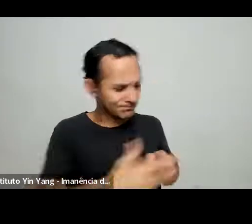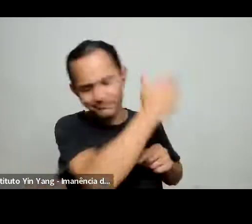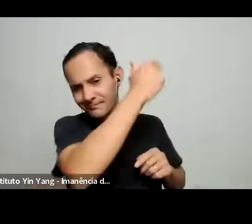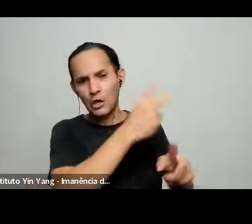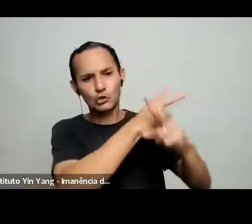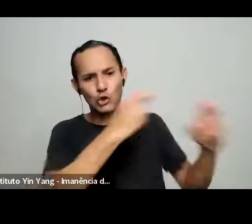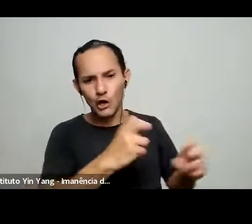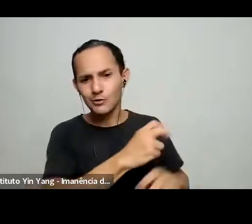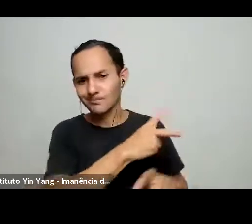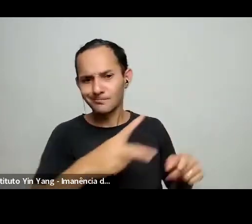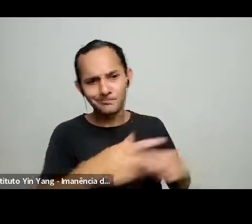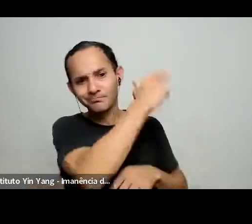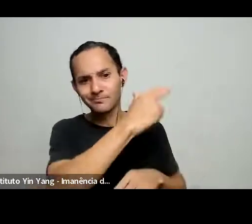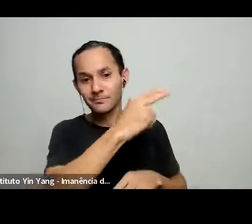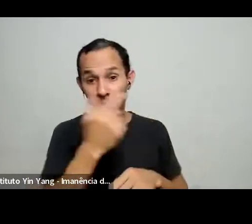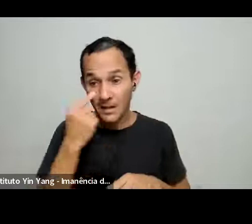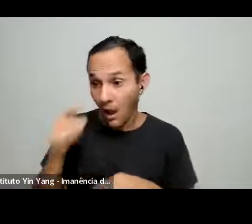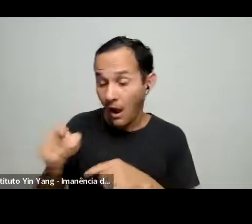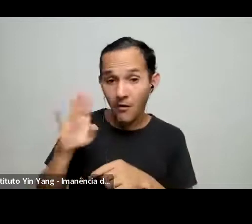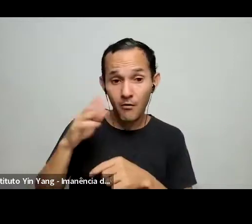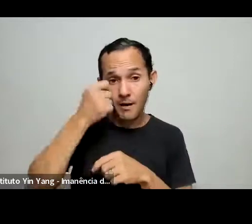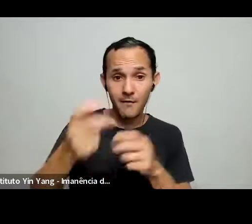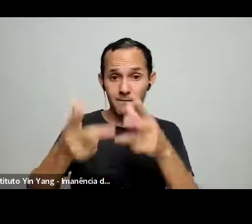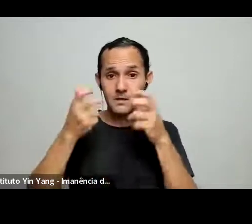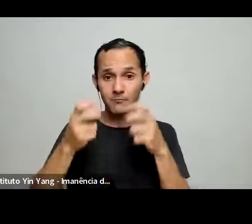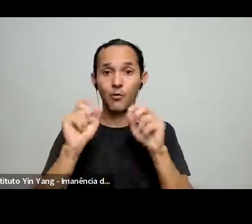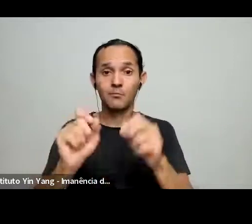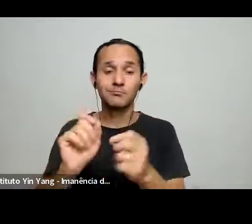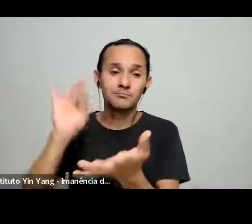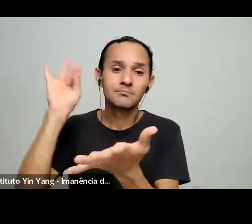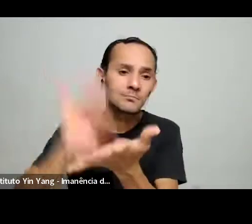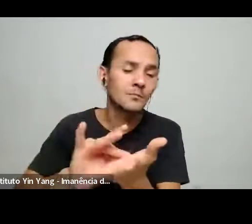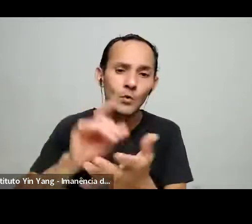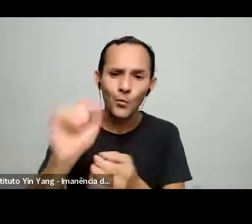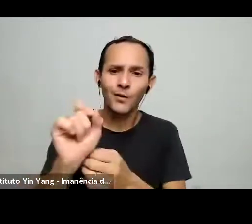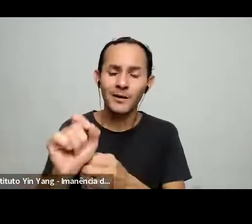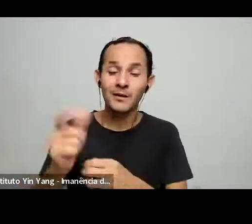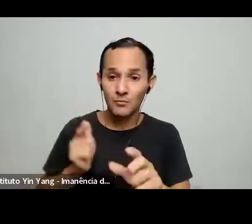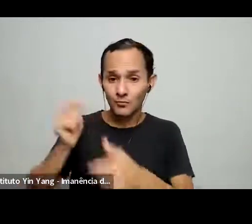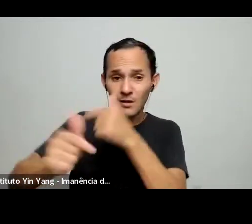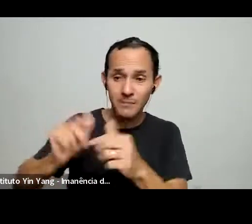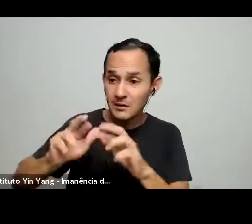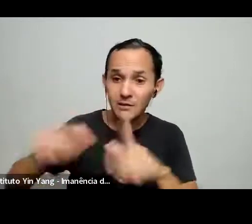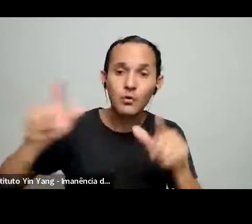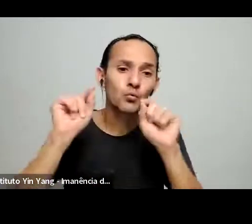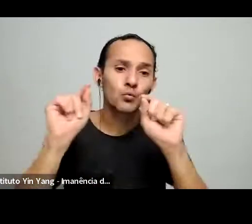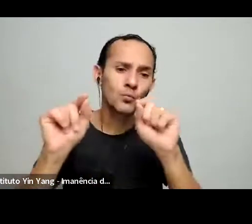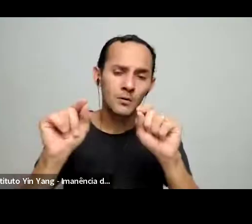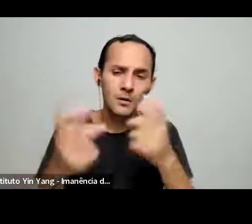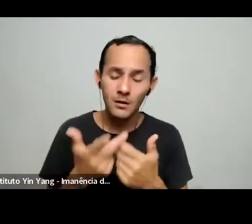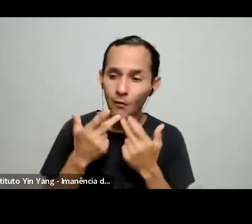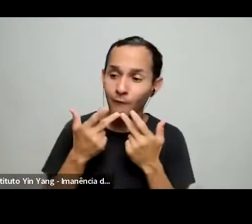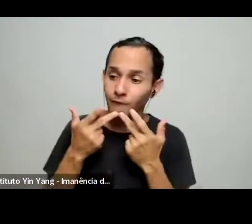você? O que ele observou, né, é que, na verdade, fazia toda a diferença o que eu digo para minha